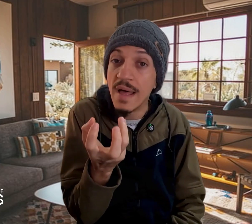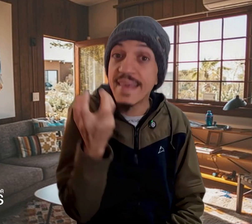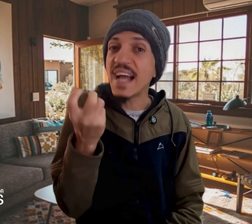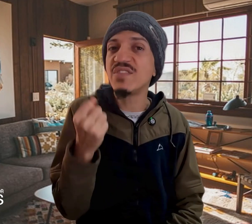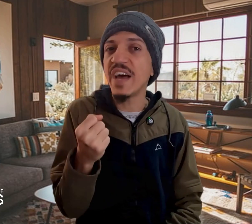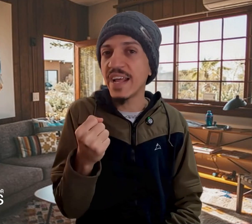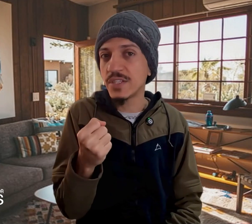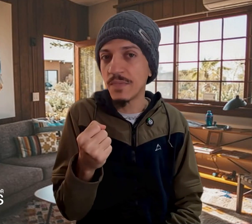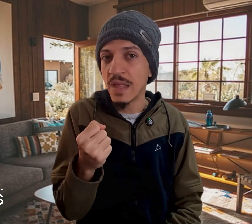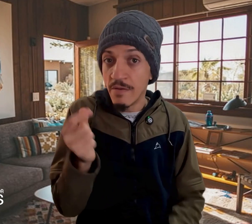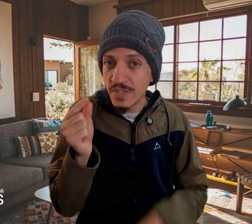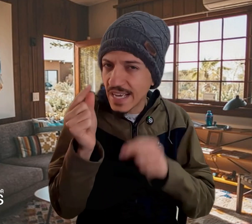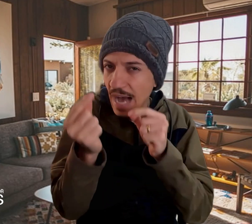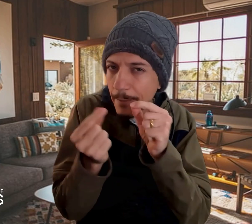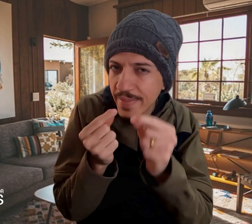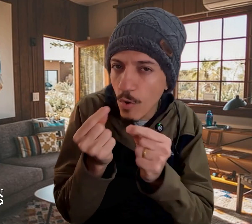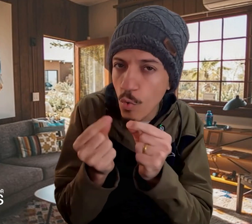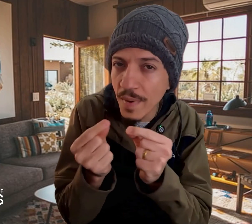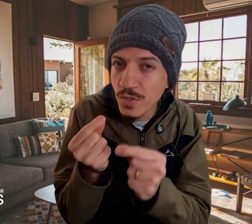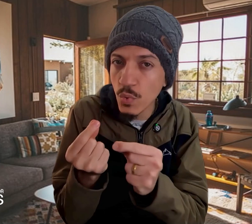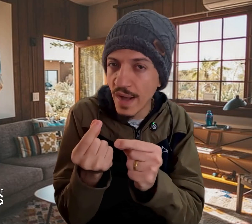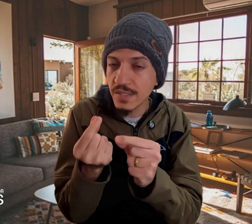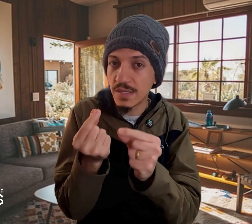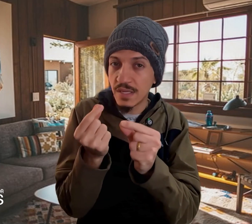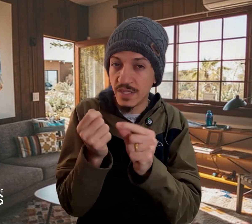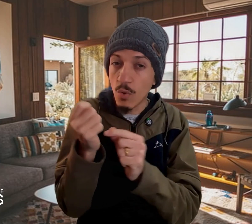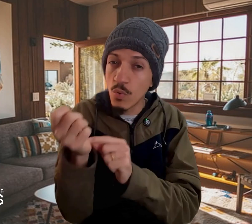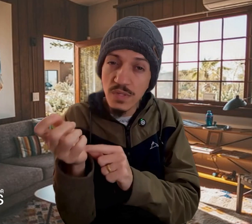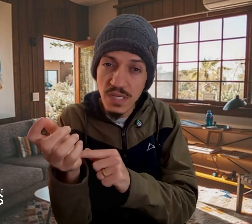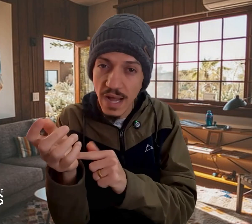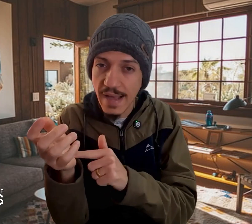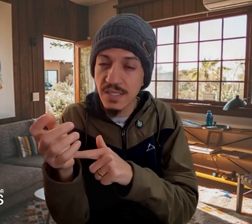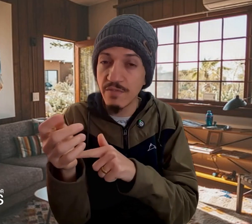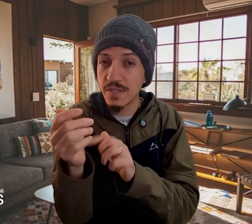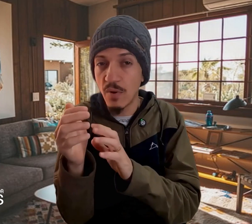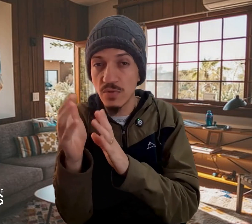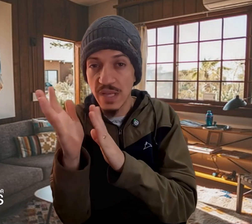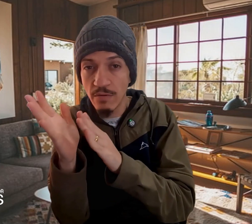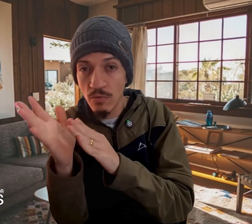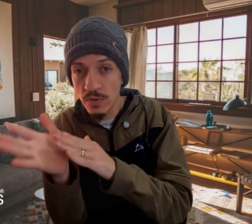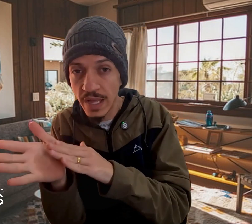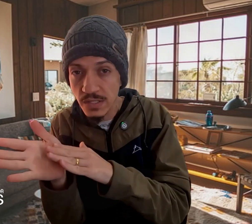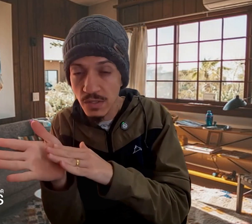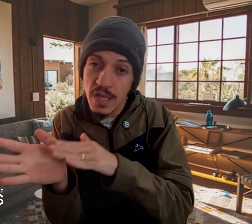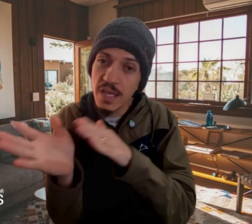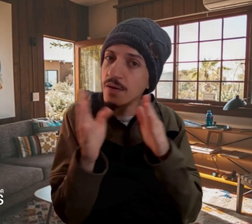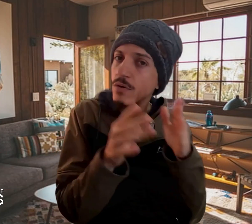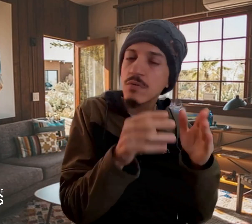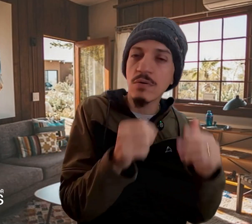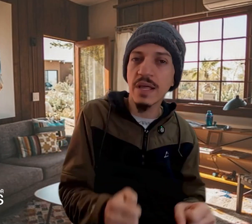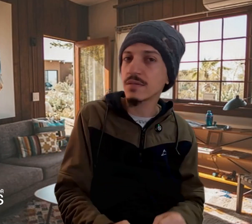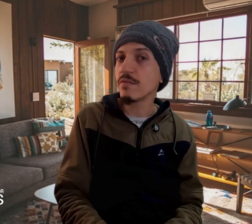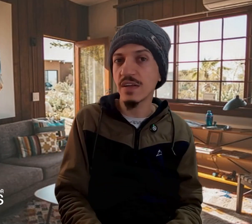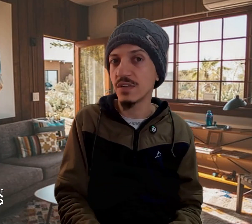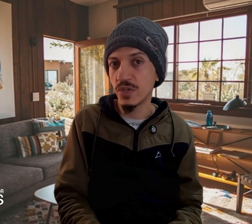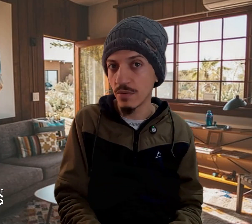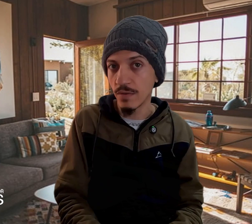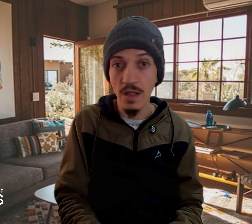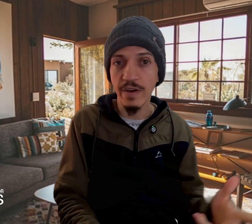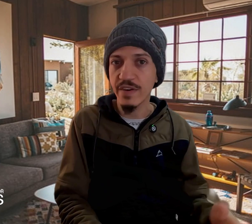é diferente. Você capta algumas nuances de alguns sinais que você pode usar num contexto e que no outro contexto não faz sentido, não vai ficar